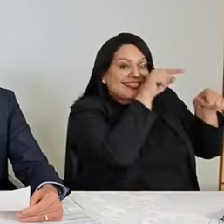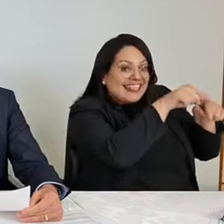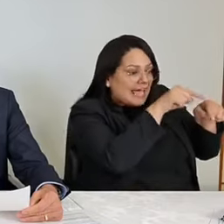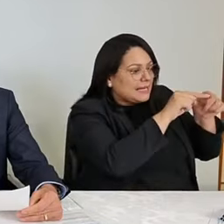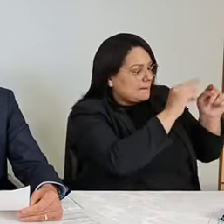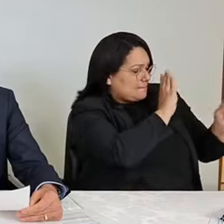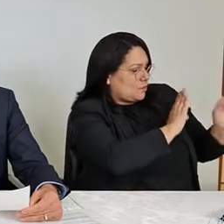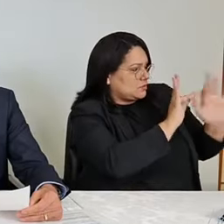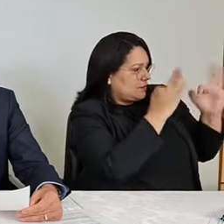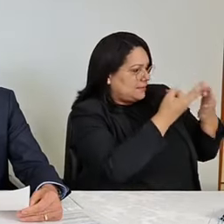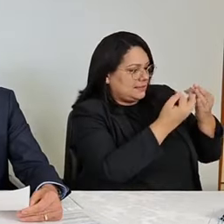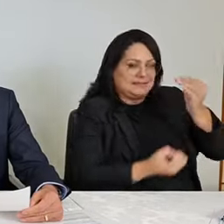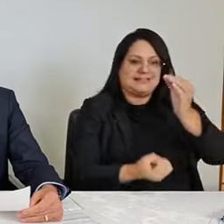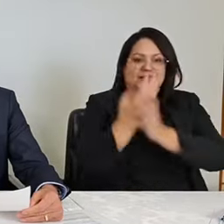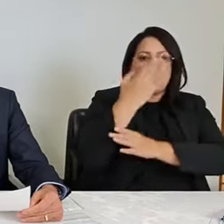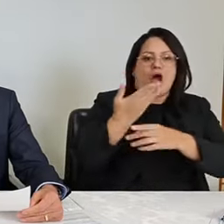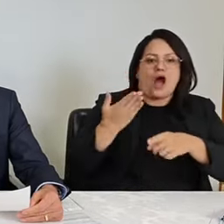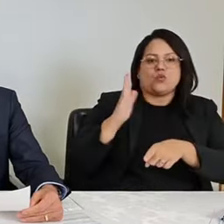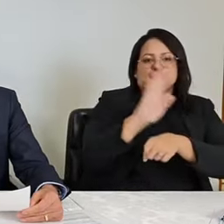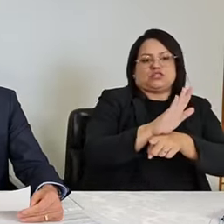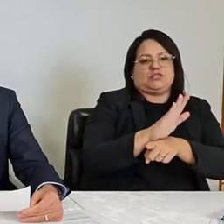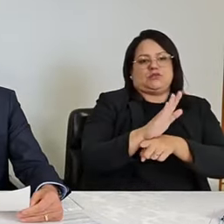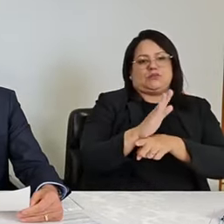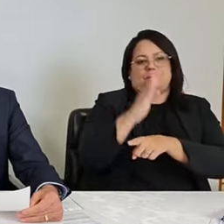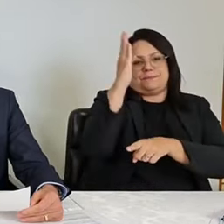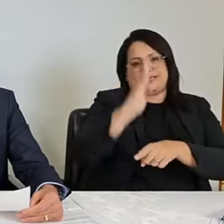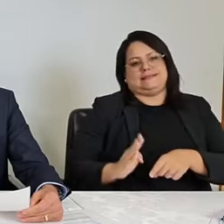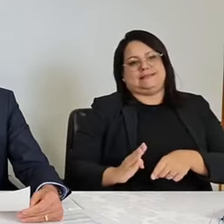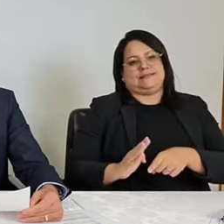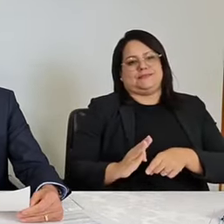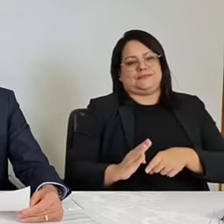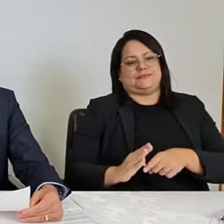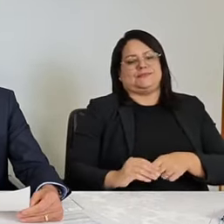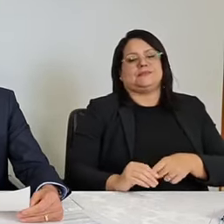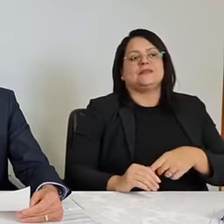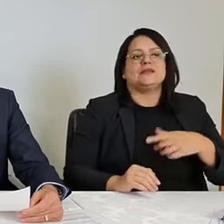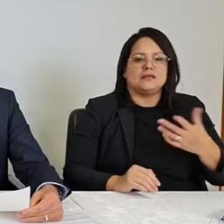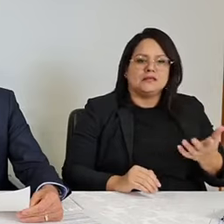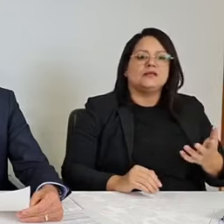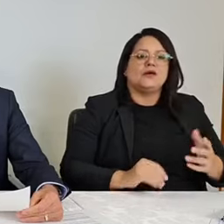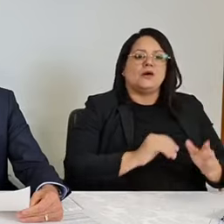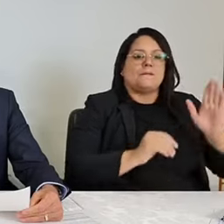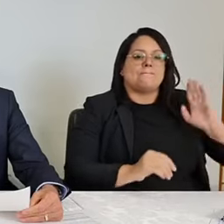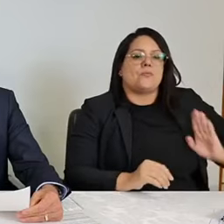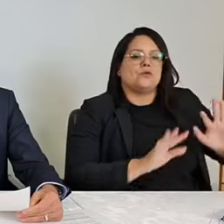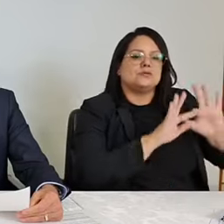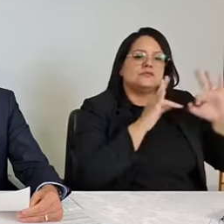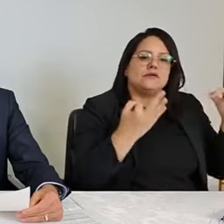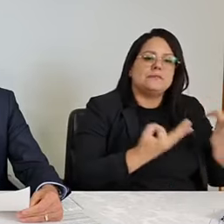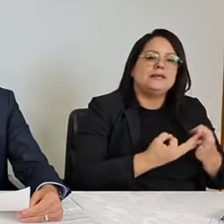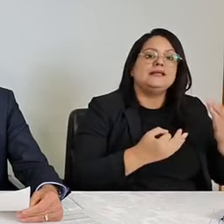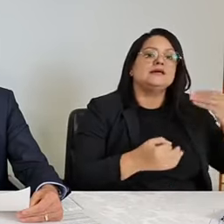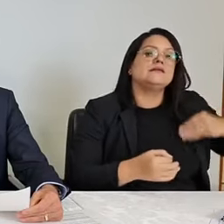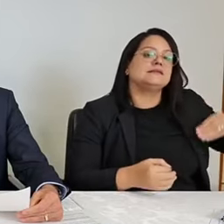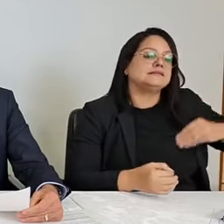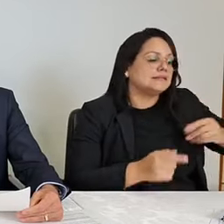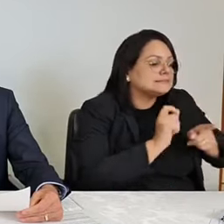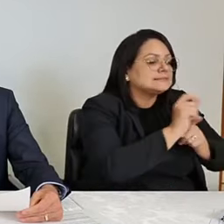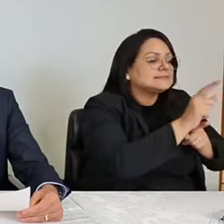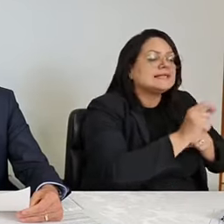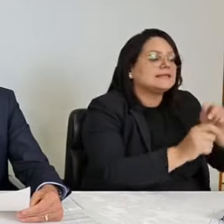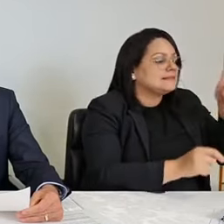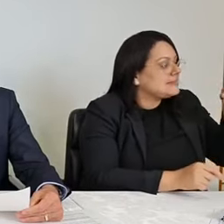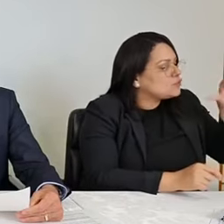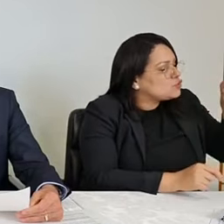então, o Auxílio Brasil. Até novembro do ano passado, o Bolsa Família era, em média, R$ 190.